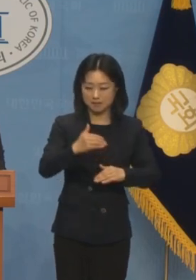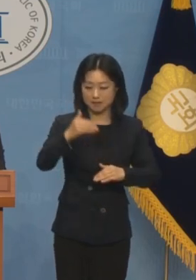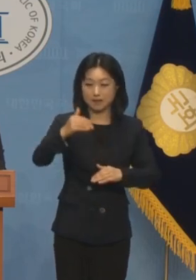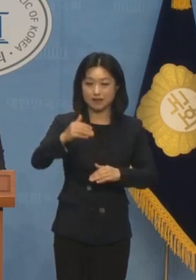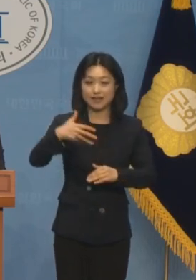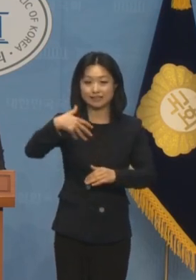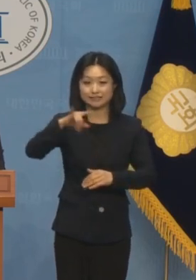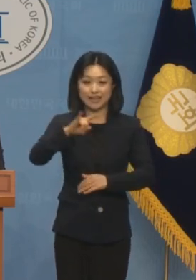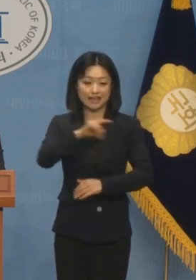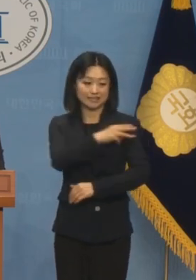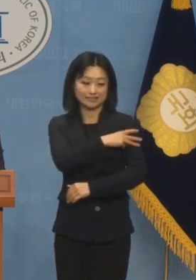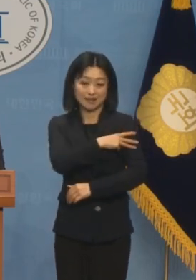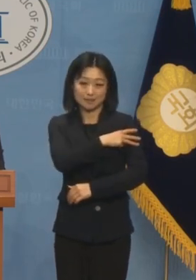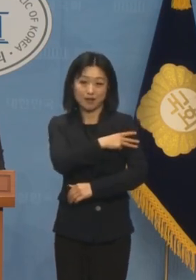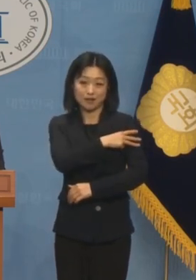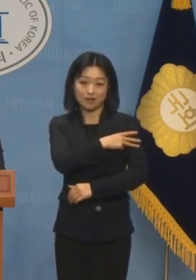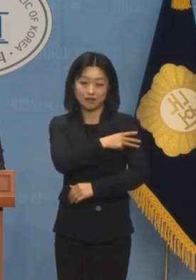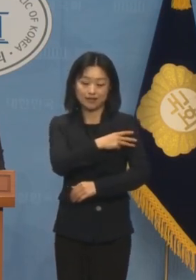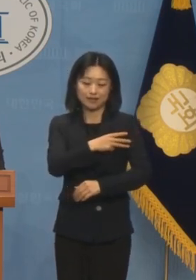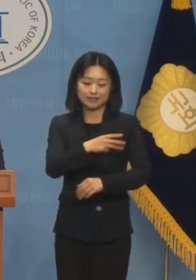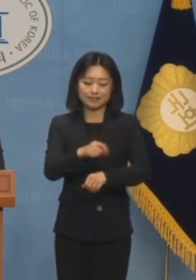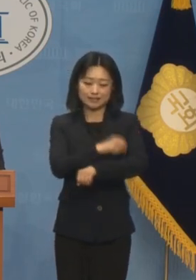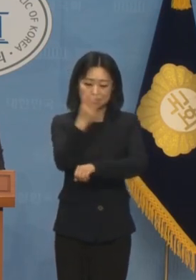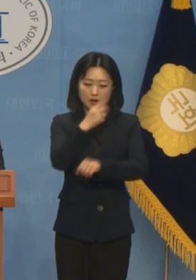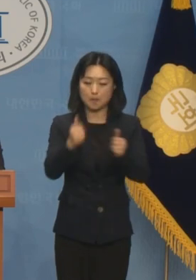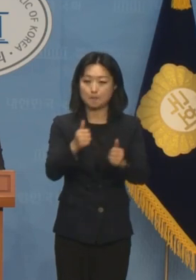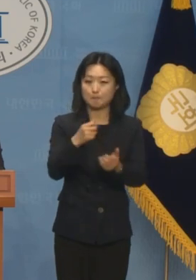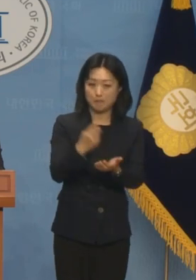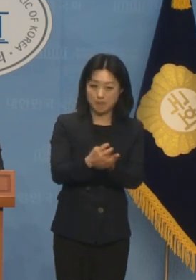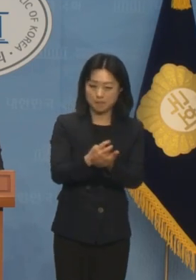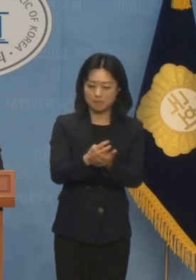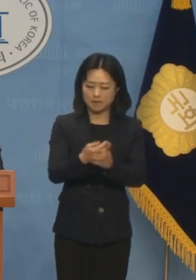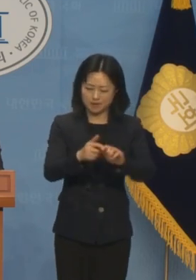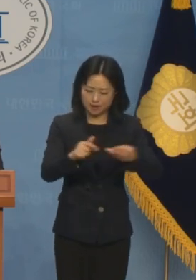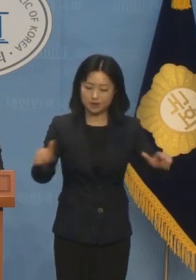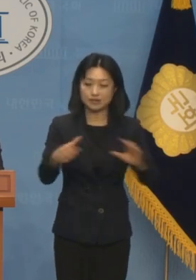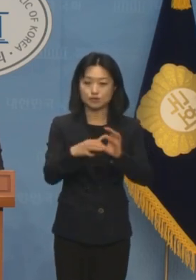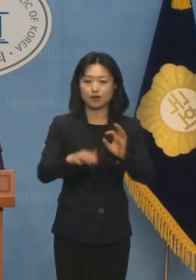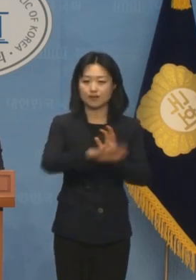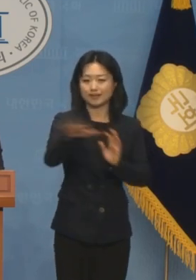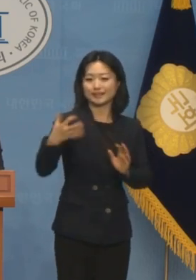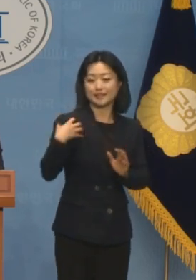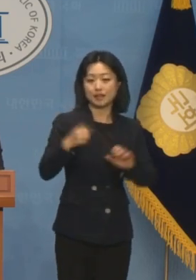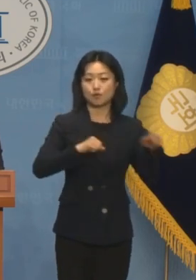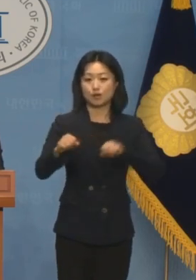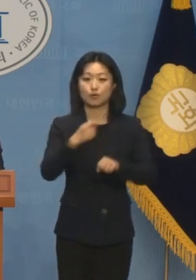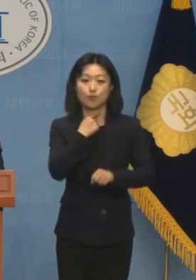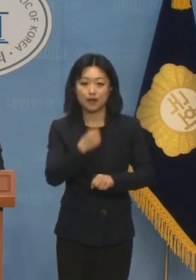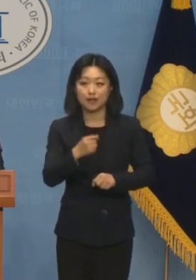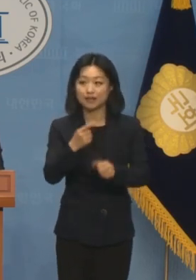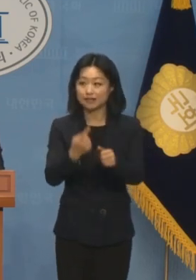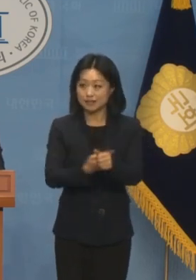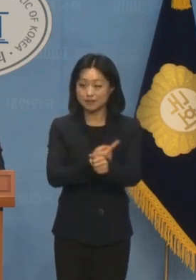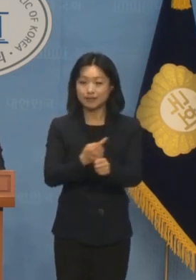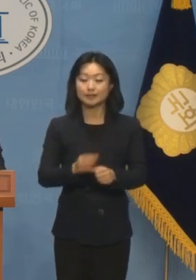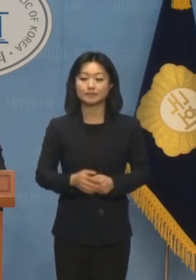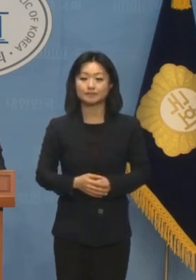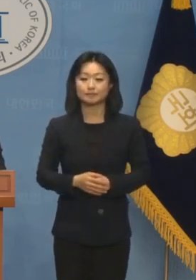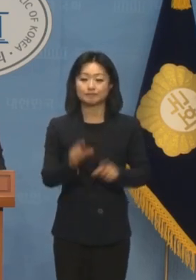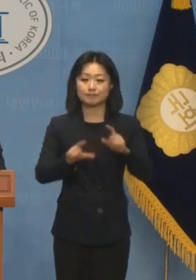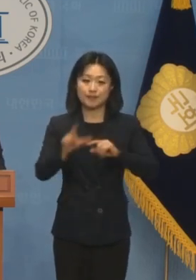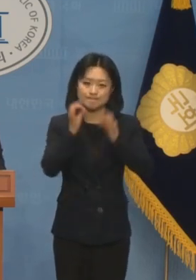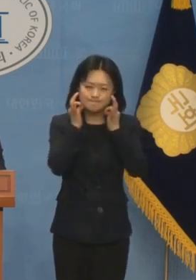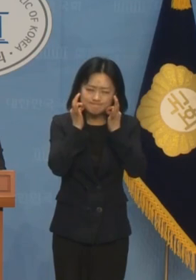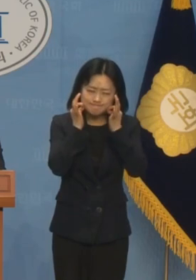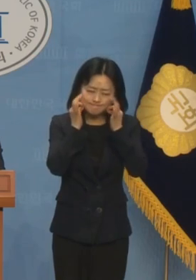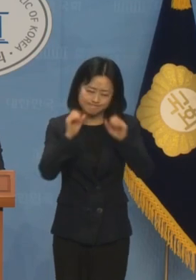최상병 특검 수사 외압 특검법 등 해야 할 일이 훨씬 많습니다. 그래서 이와 관련해서 훨씬 더